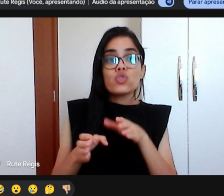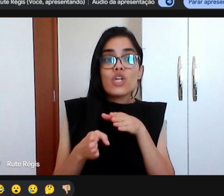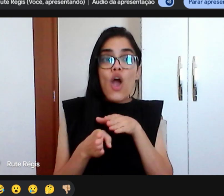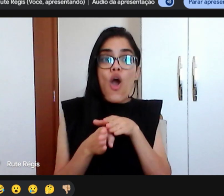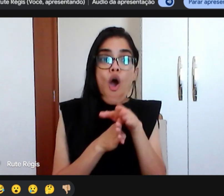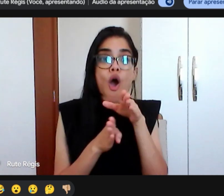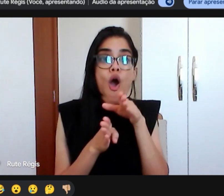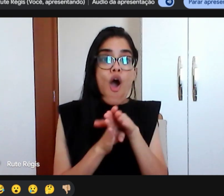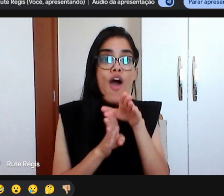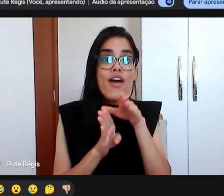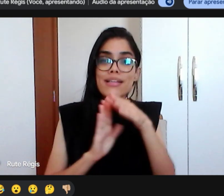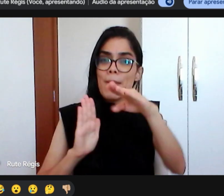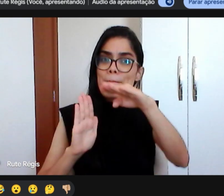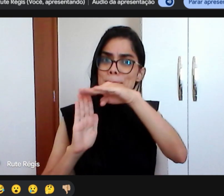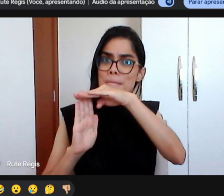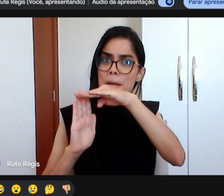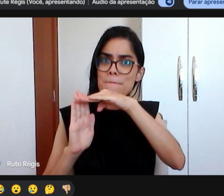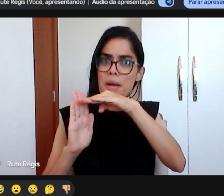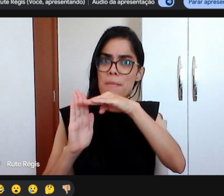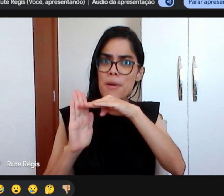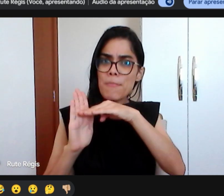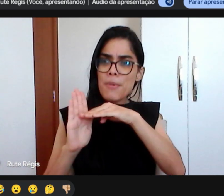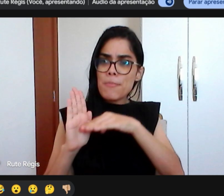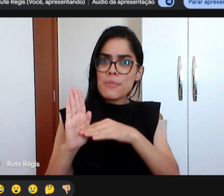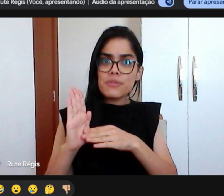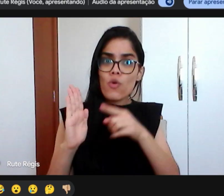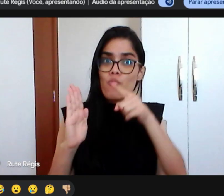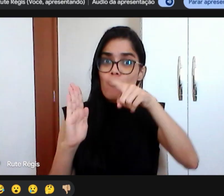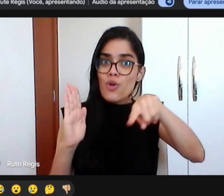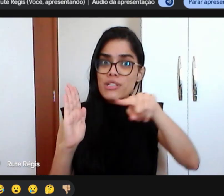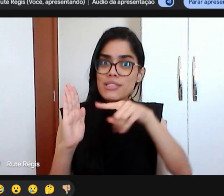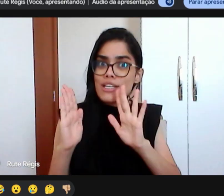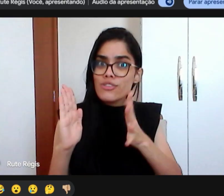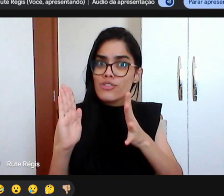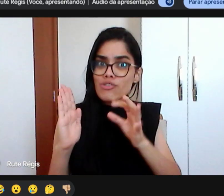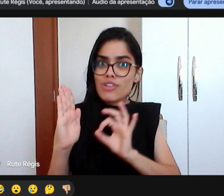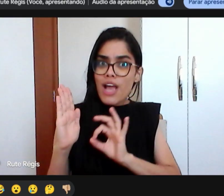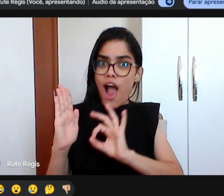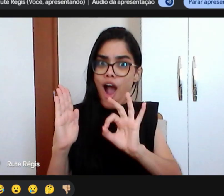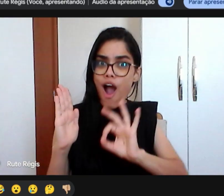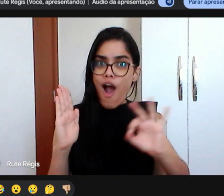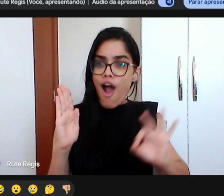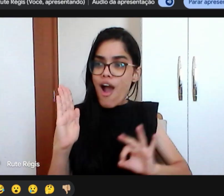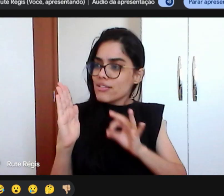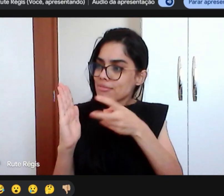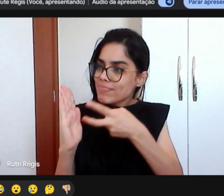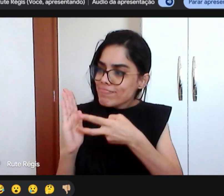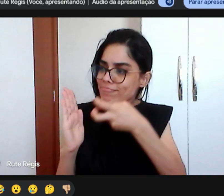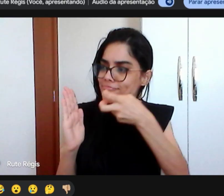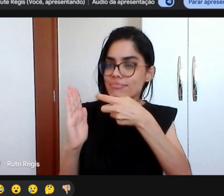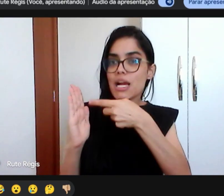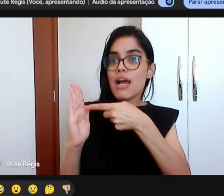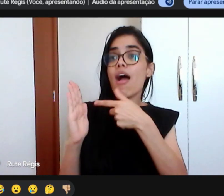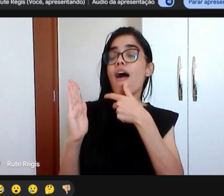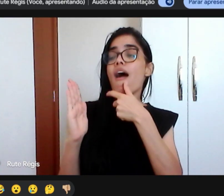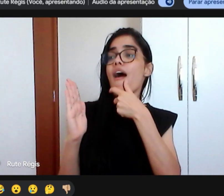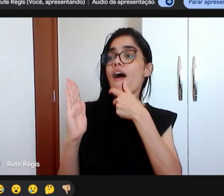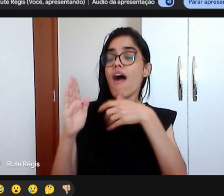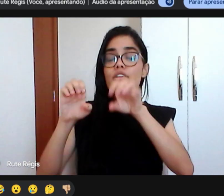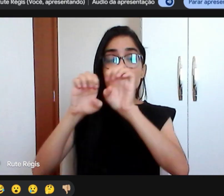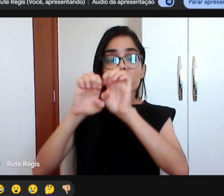Então, tem as informações de orientação de como esse projeto deve ser, certo? Então, vocês